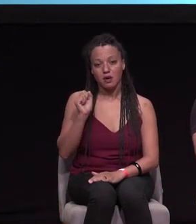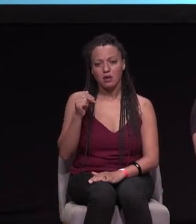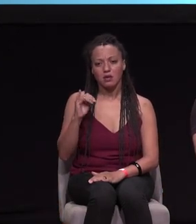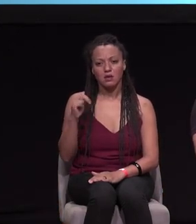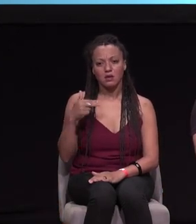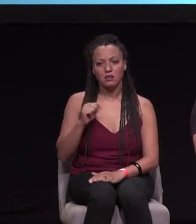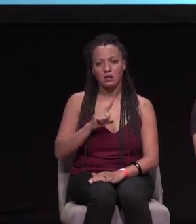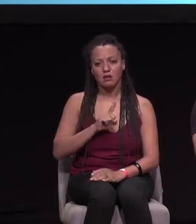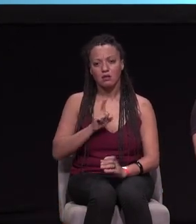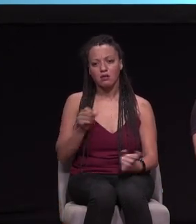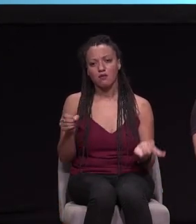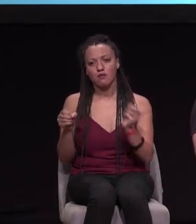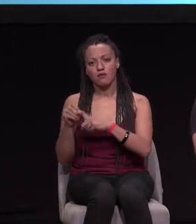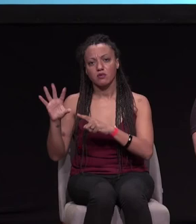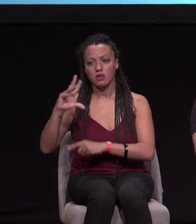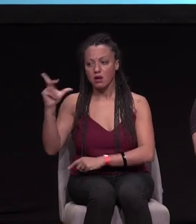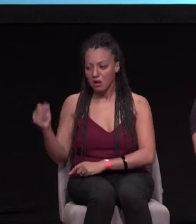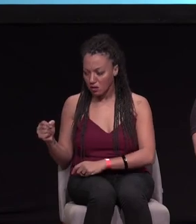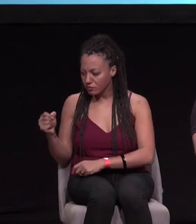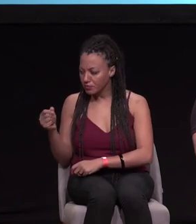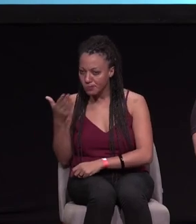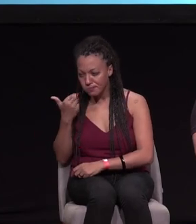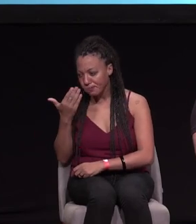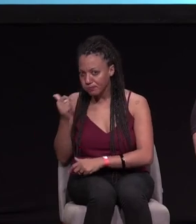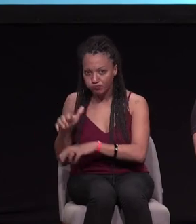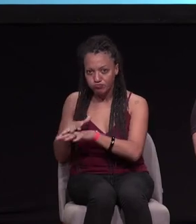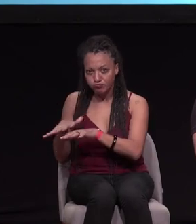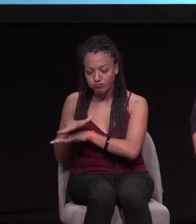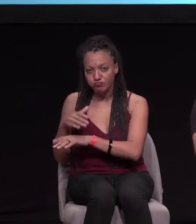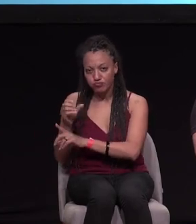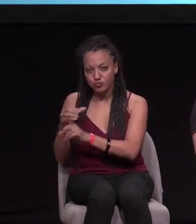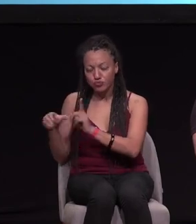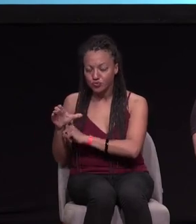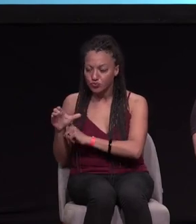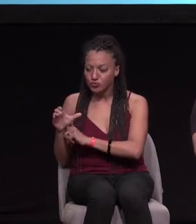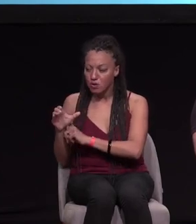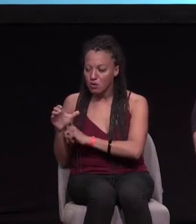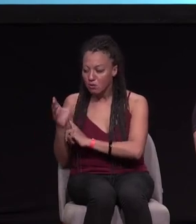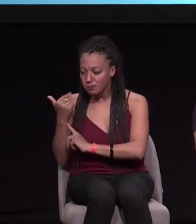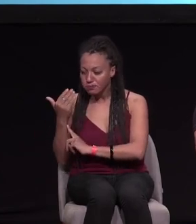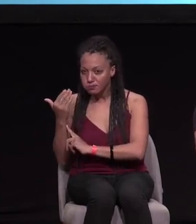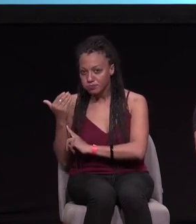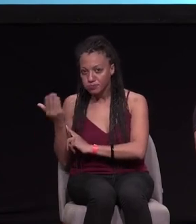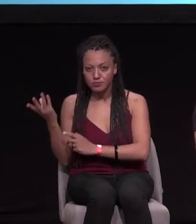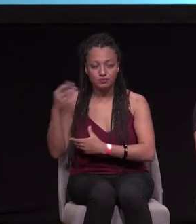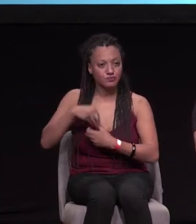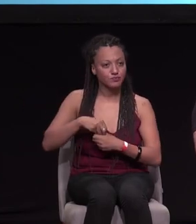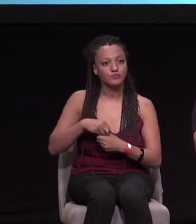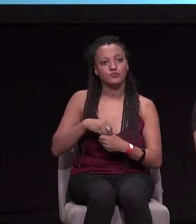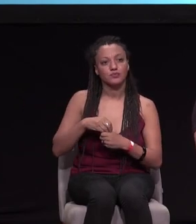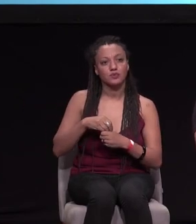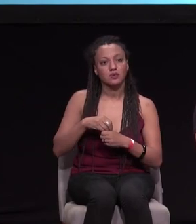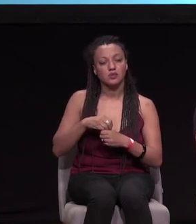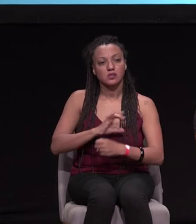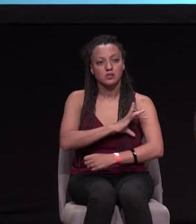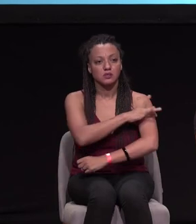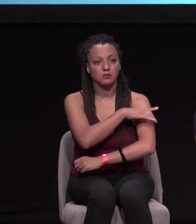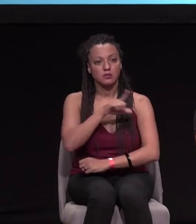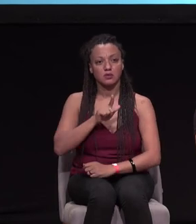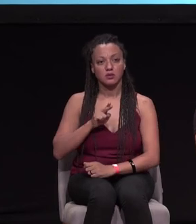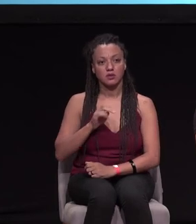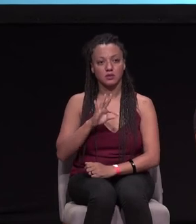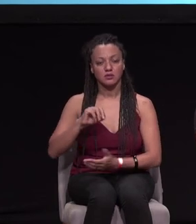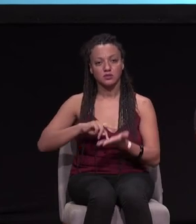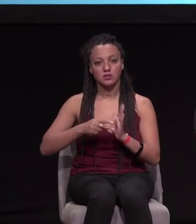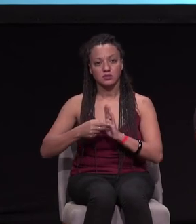realiza em relação aos cultos sistematiza a religião entre me o candomblé quito como candomblé tradicional